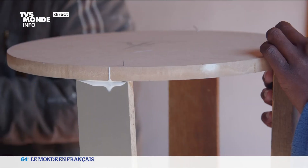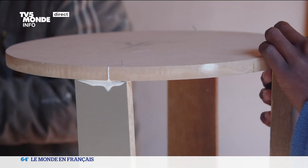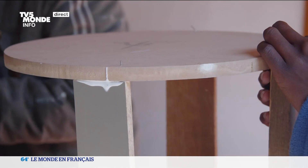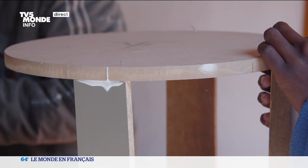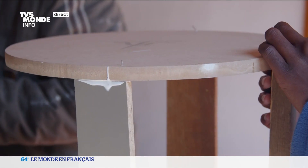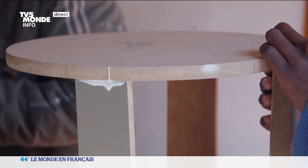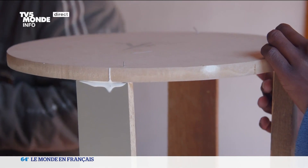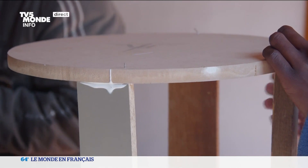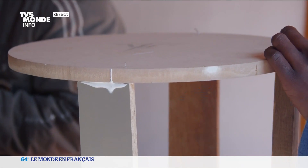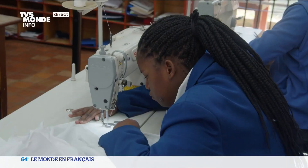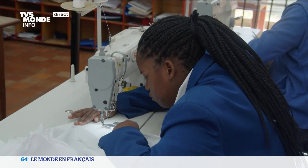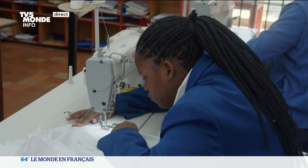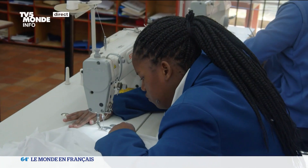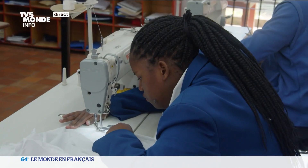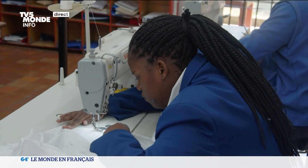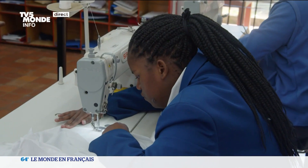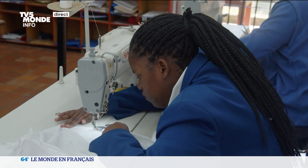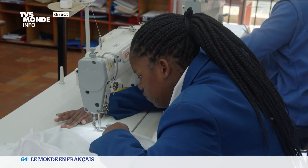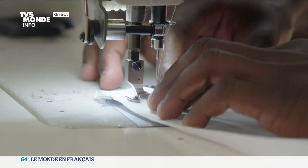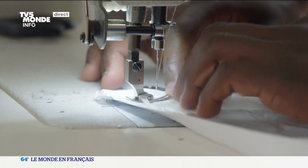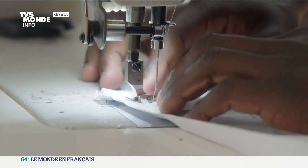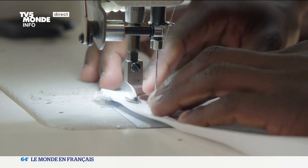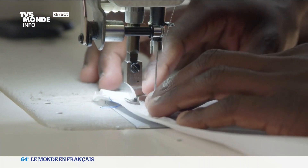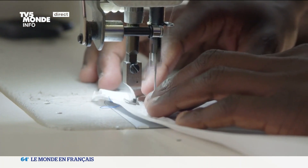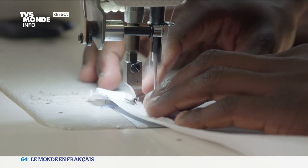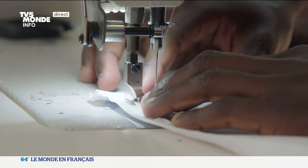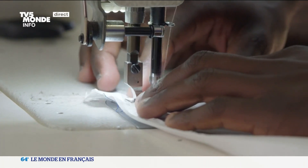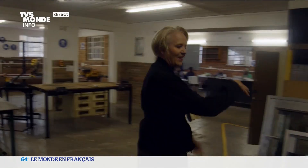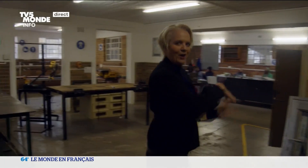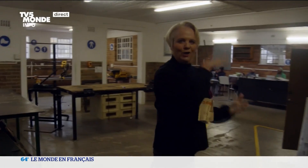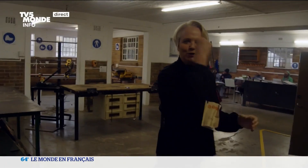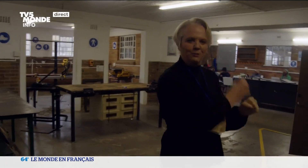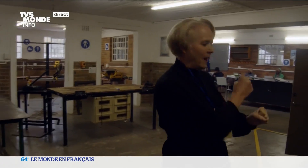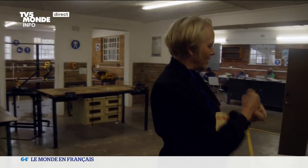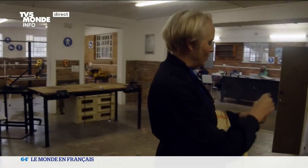formations professionnalisantes en cuisine, menuiserie ou couture par exemple.